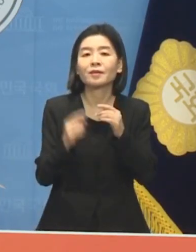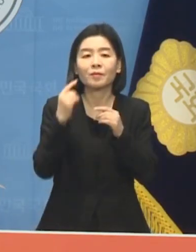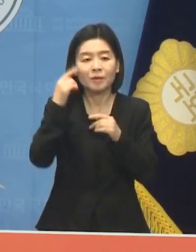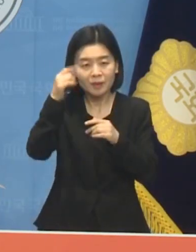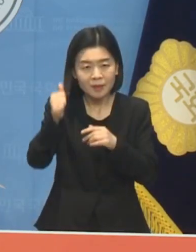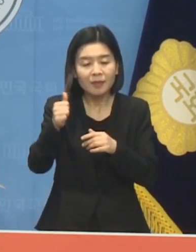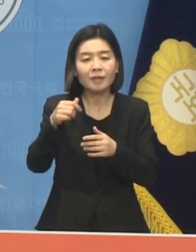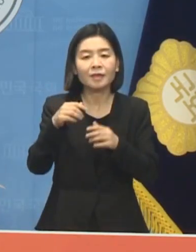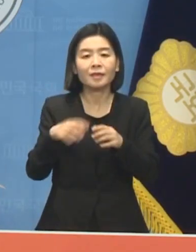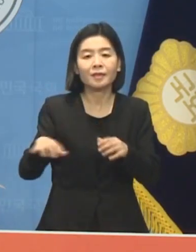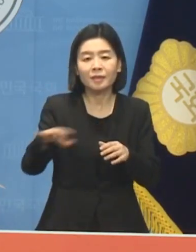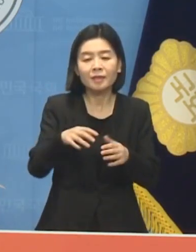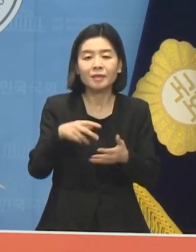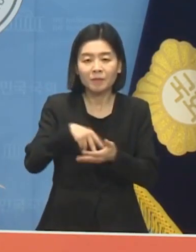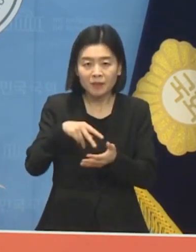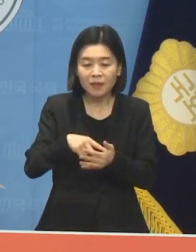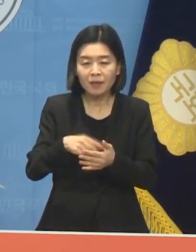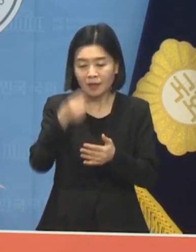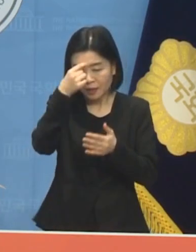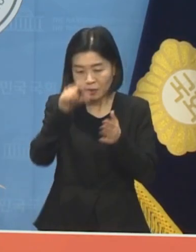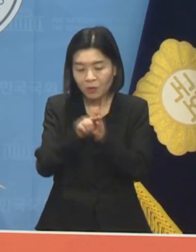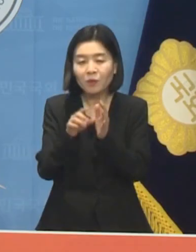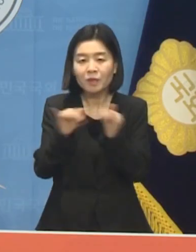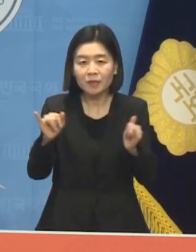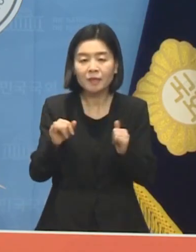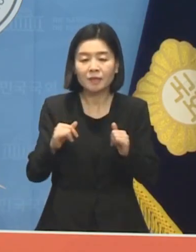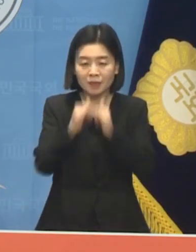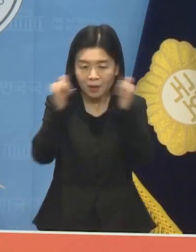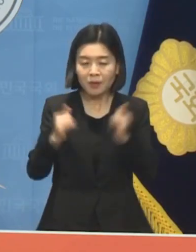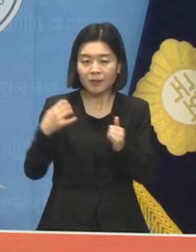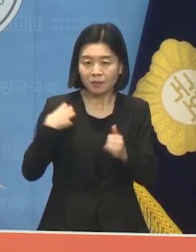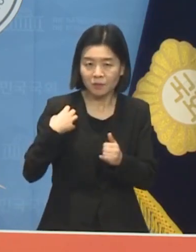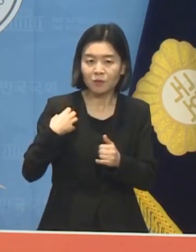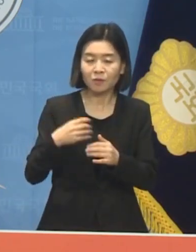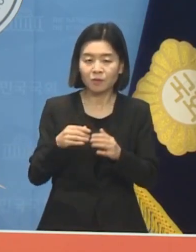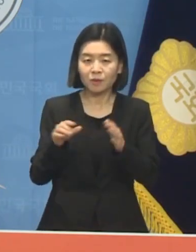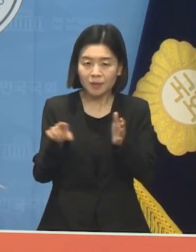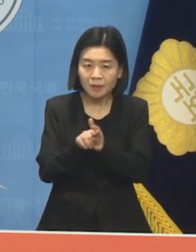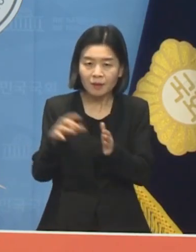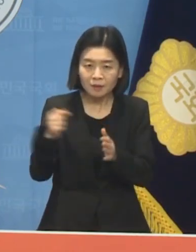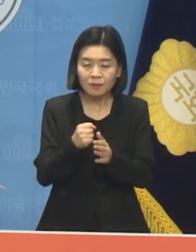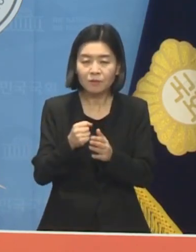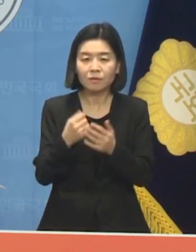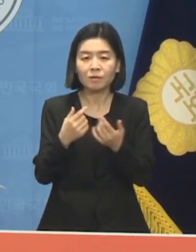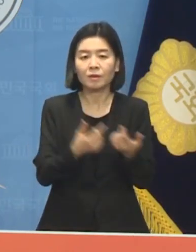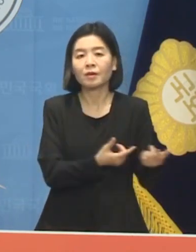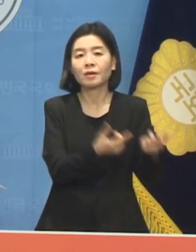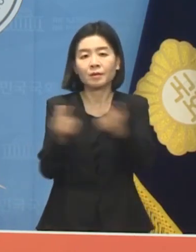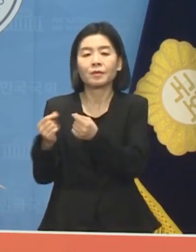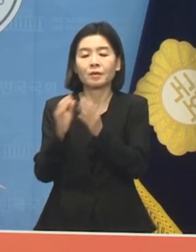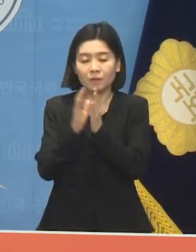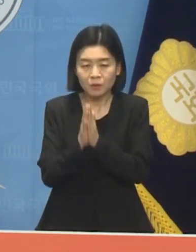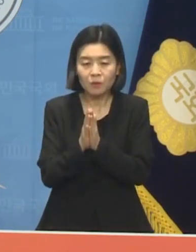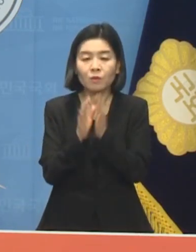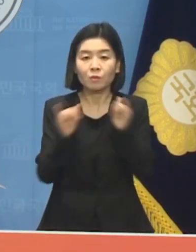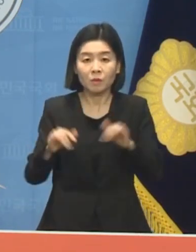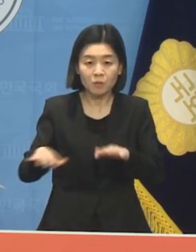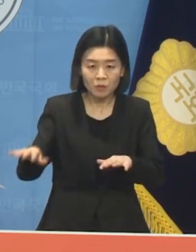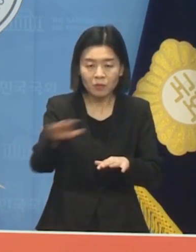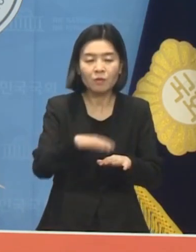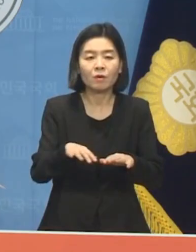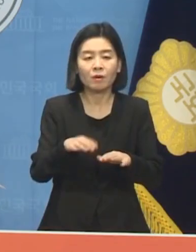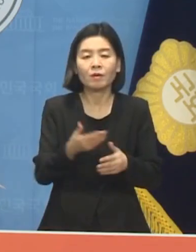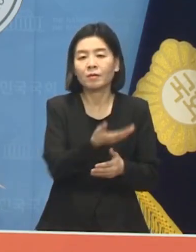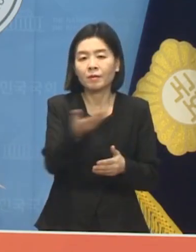기독교인의 사회적 책무를 다하는 신앙적 목적으로 함께 기도하면서 전 국민과 관계기관들을